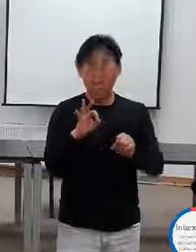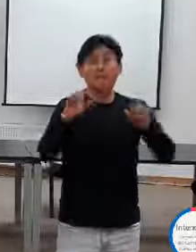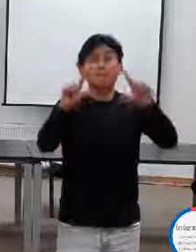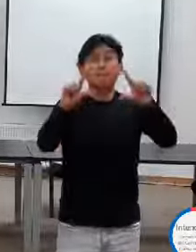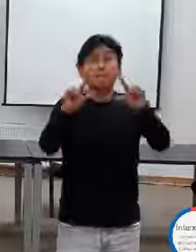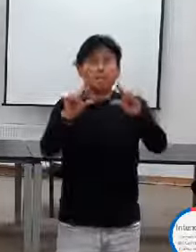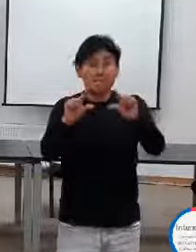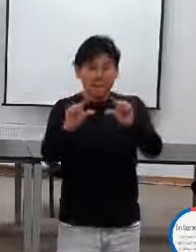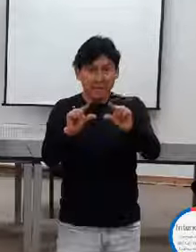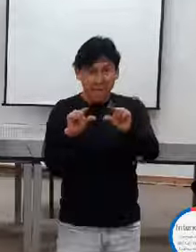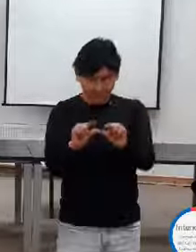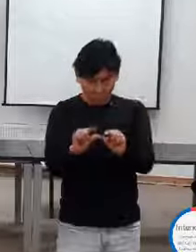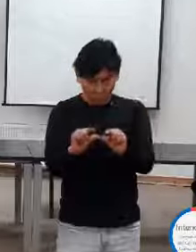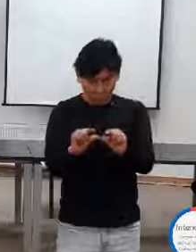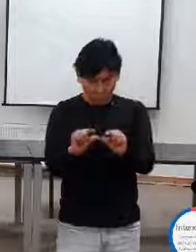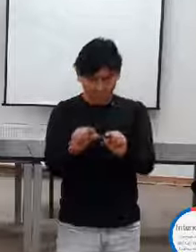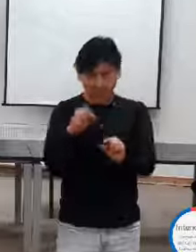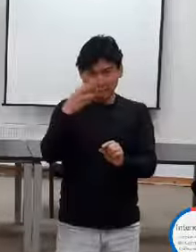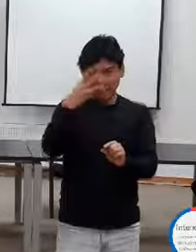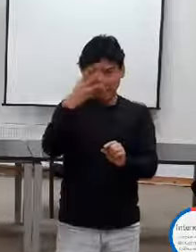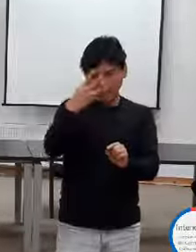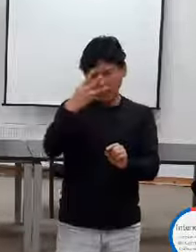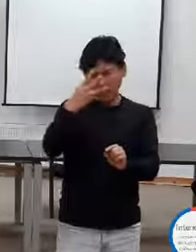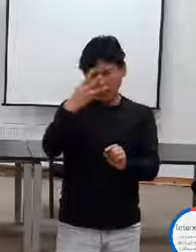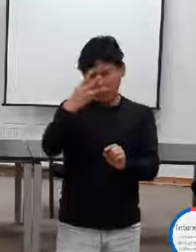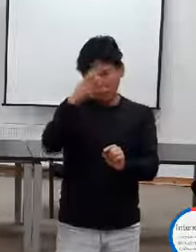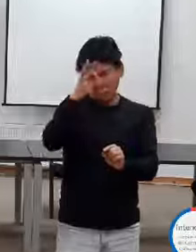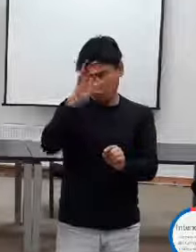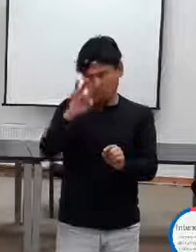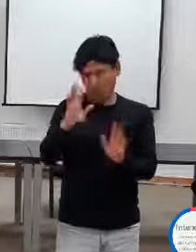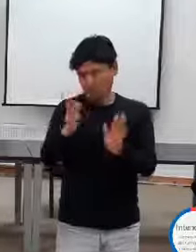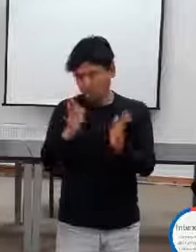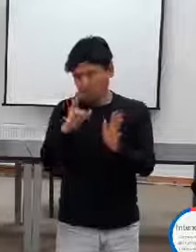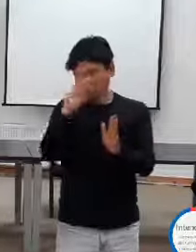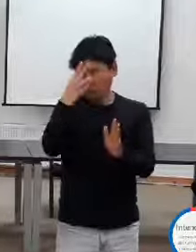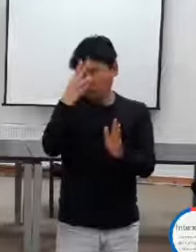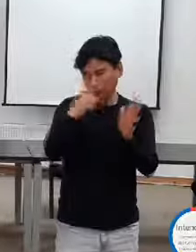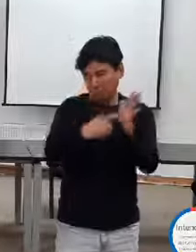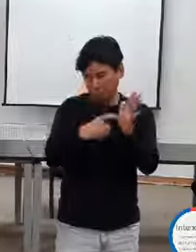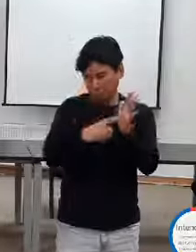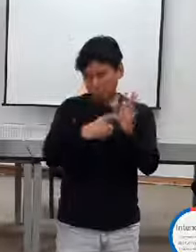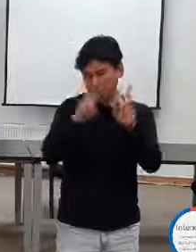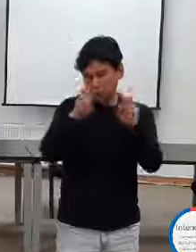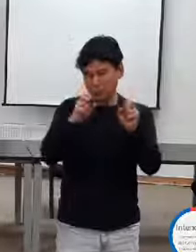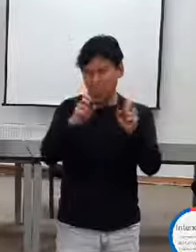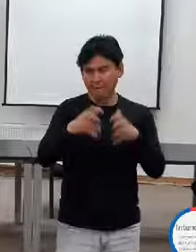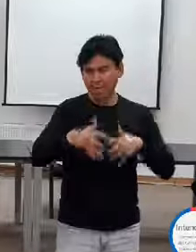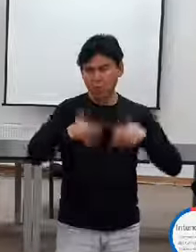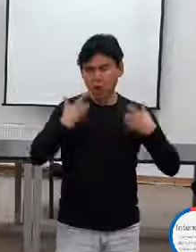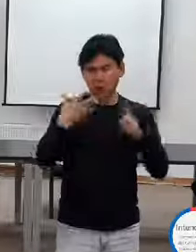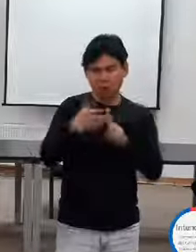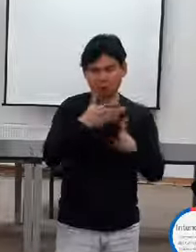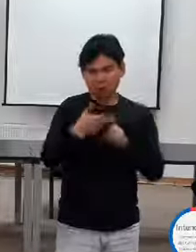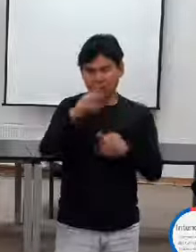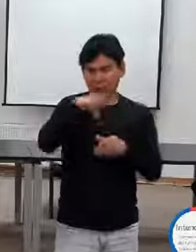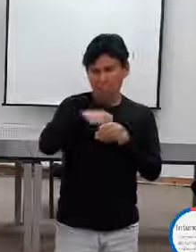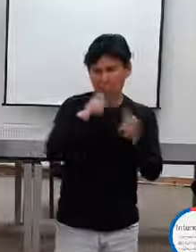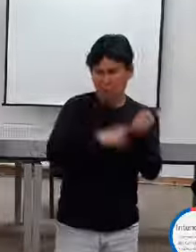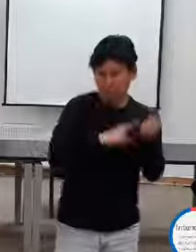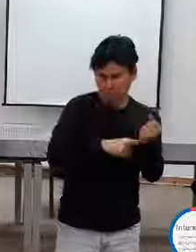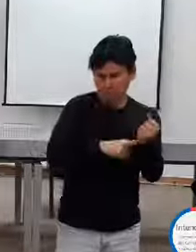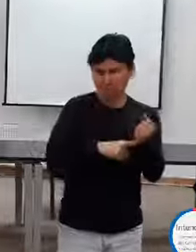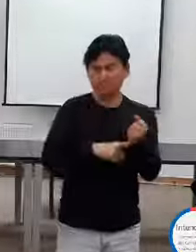disminución porcentual de tres puntos aproximadamente respecto a los casos de violencia intrafamiliar no